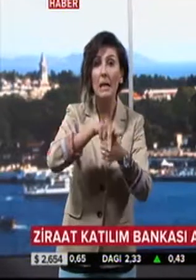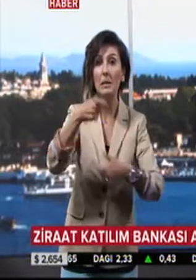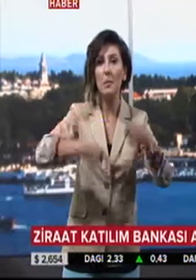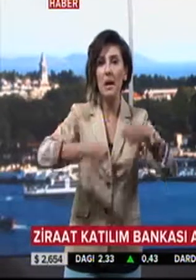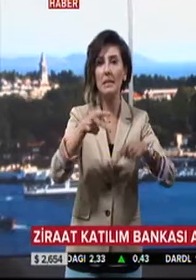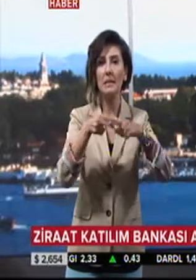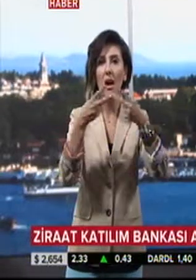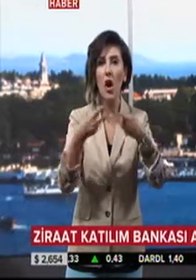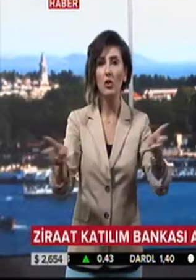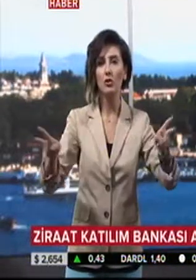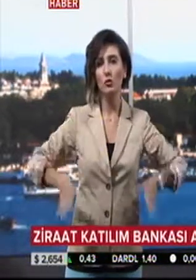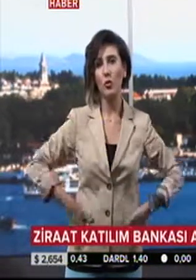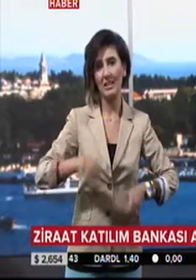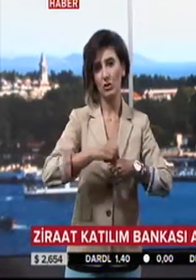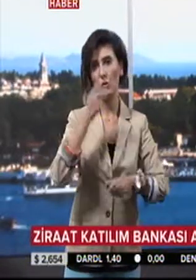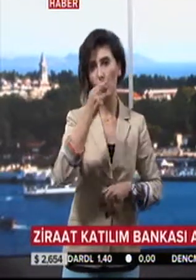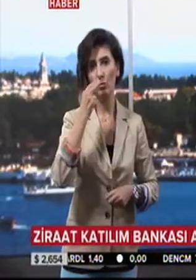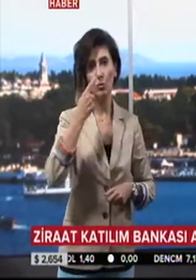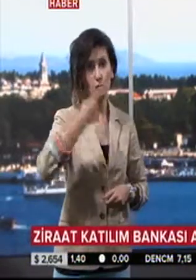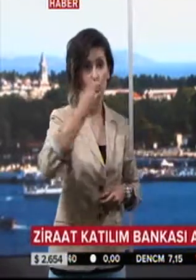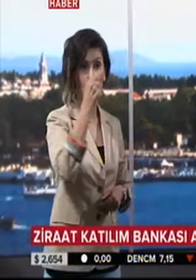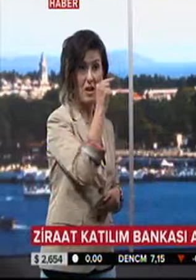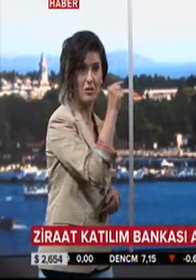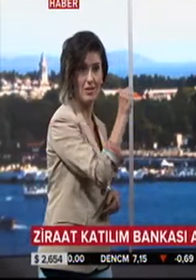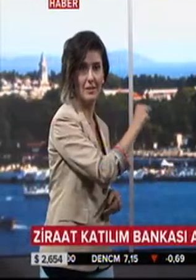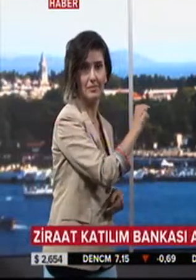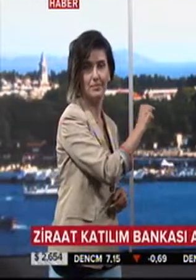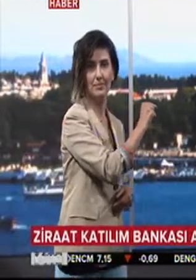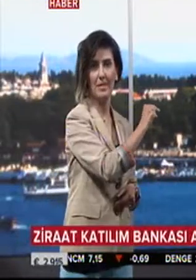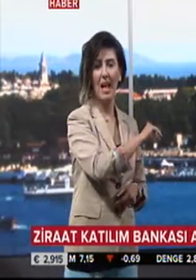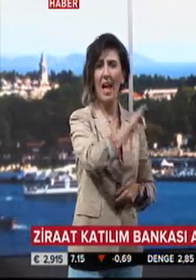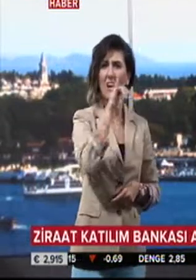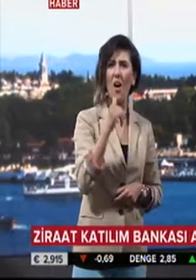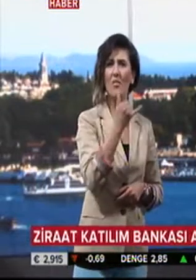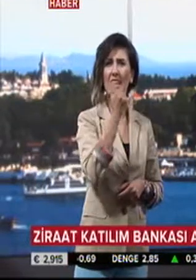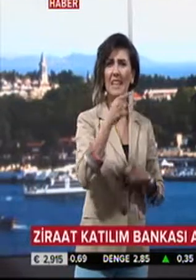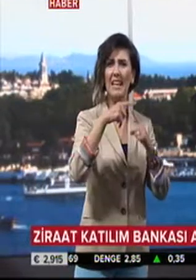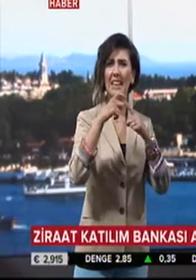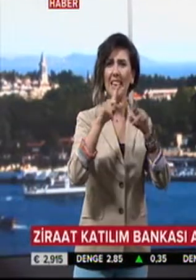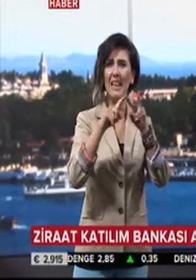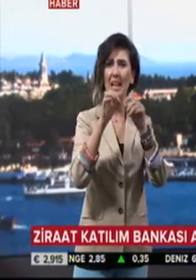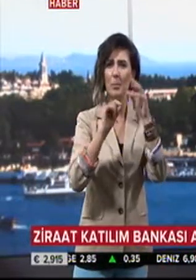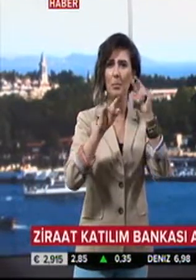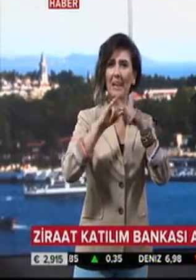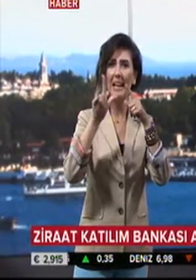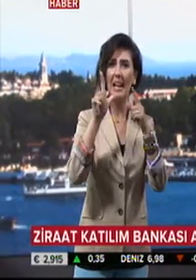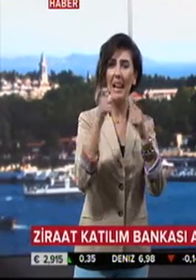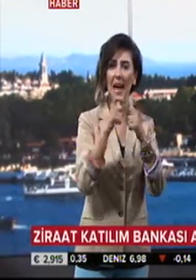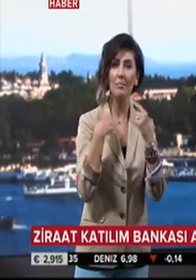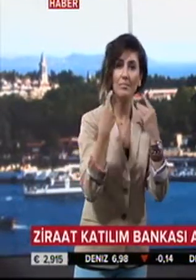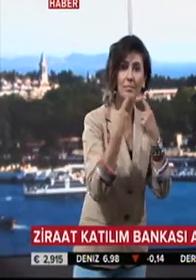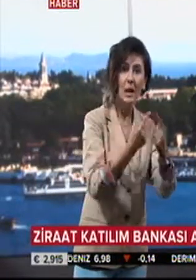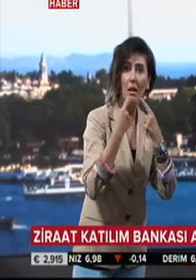Katılım Bankası'nın açılış töreninde konuşan Cumhurbaşkanı, gafleti tenbihle çözebilirsiniz